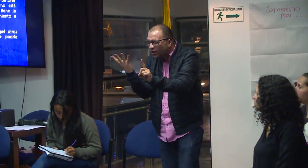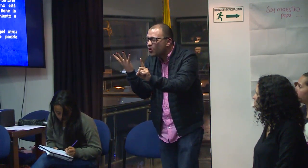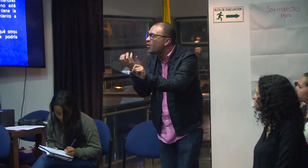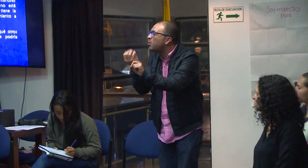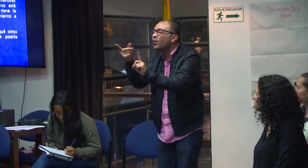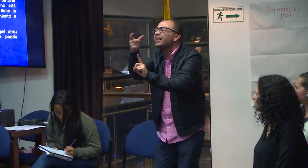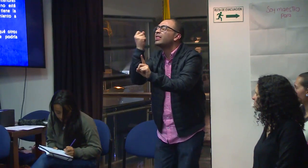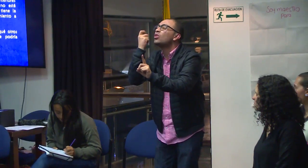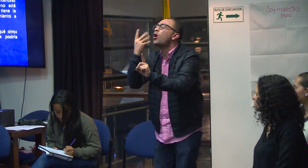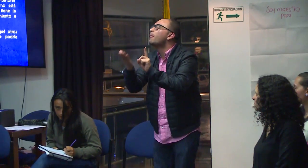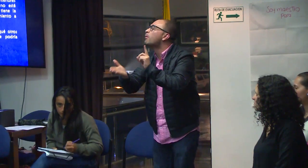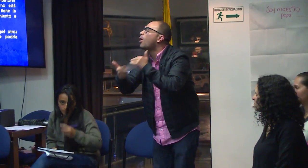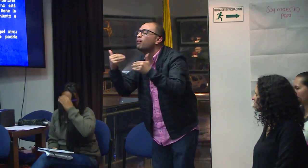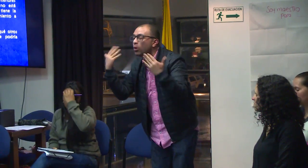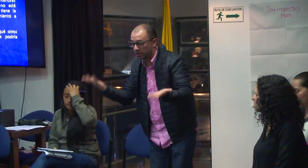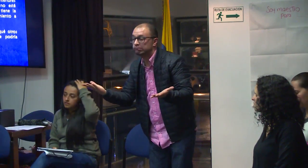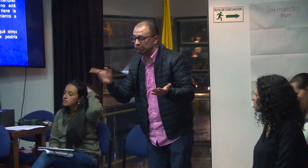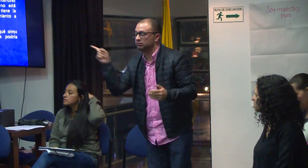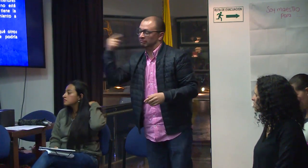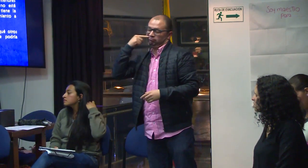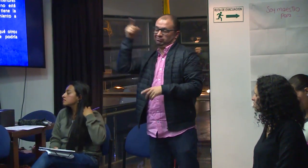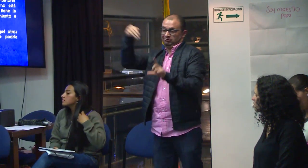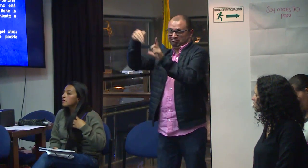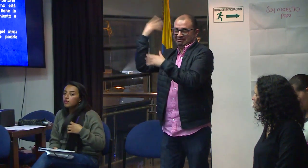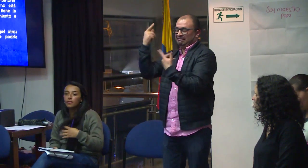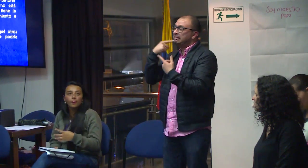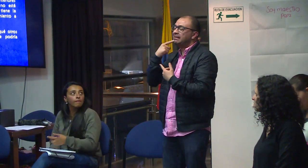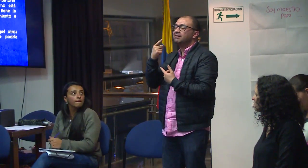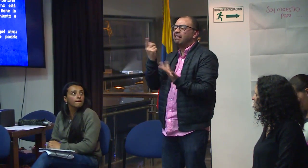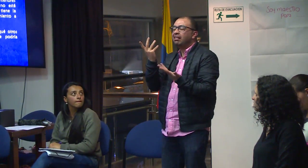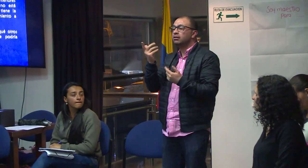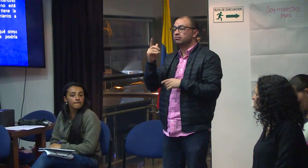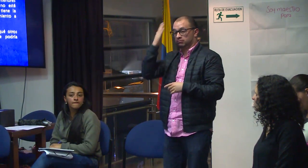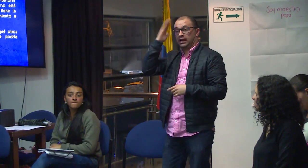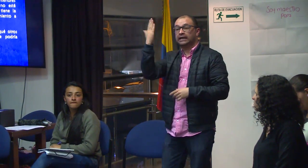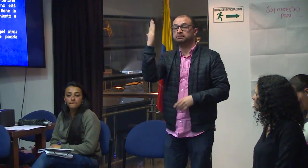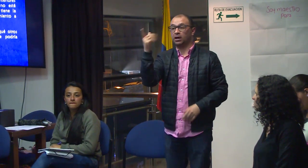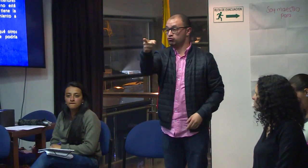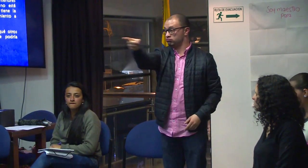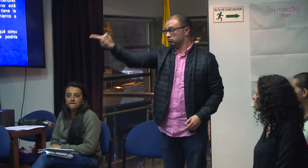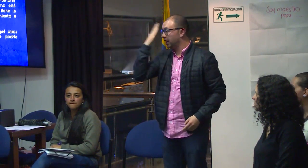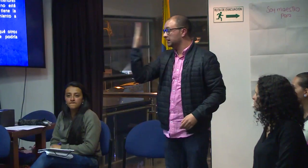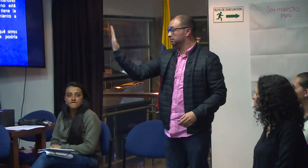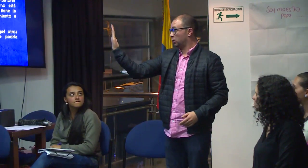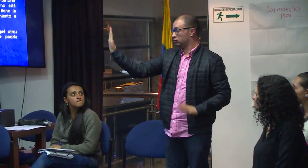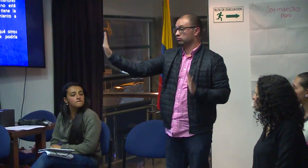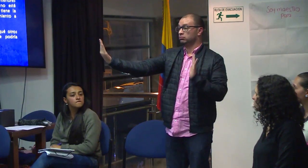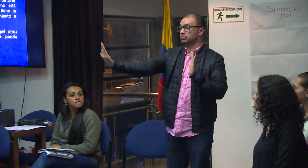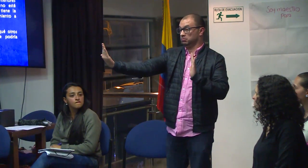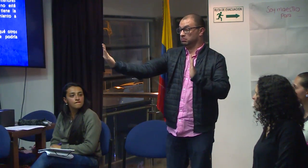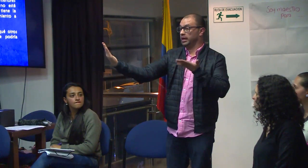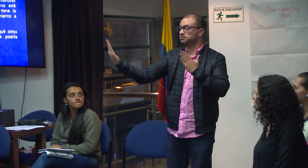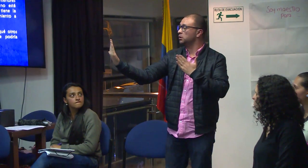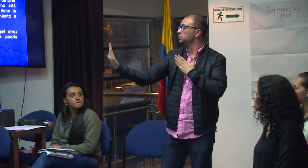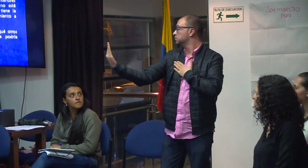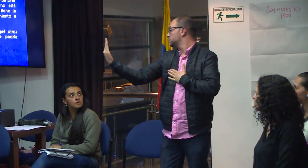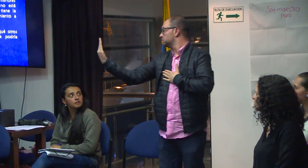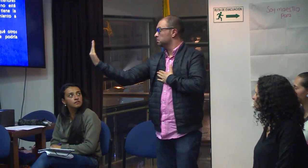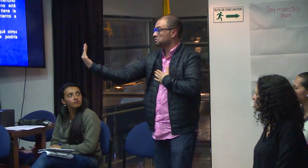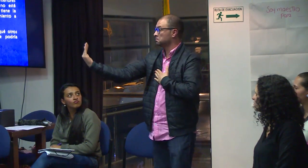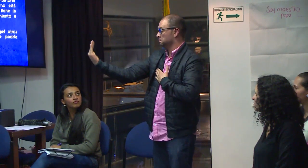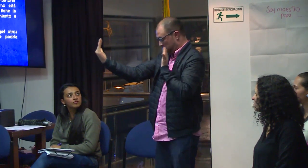Me parece que para vivenciar o para entender un poco más ese tema de la alteridad, podríamos pensar en el siguiente ejemplo.